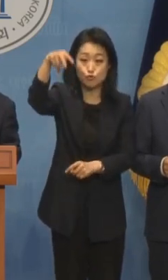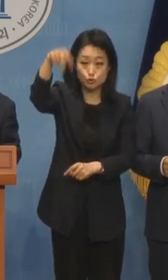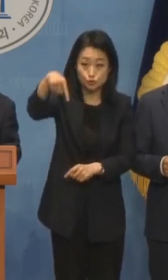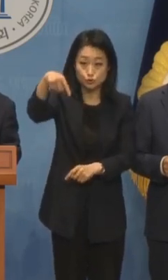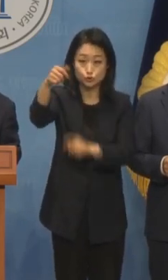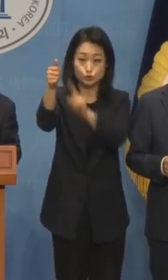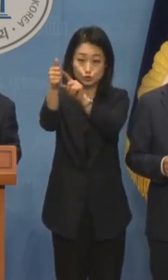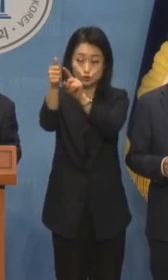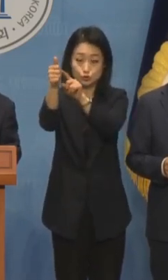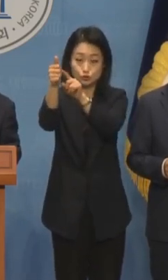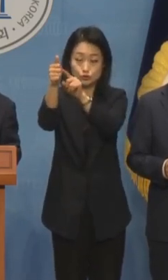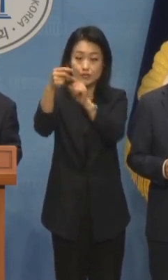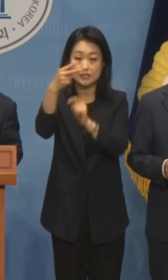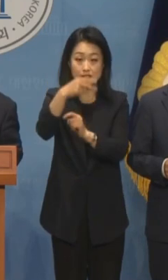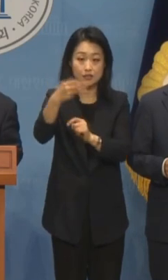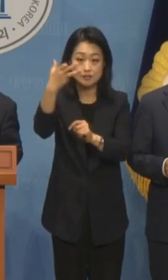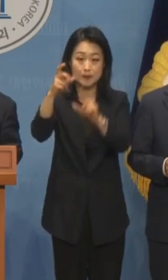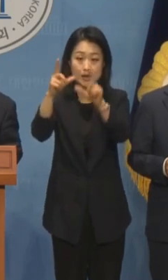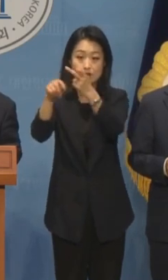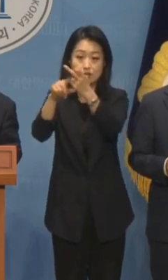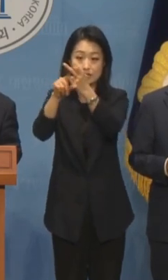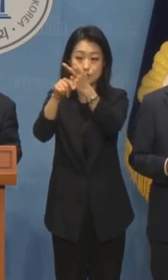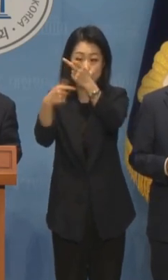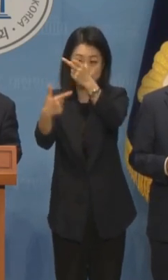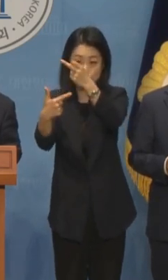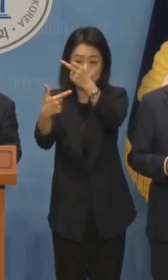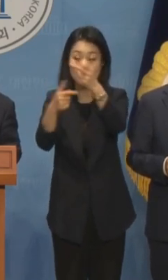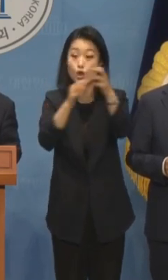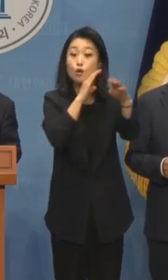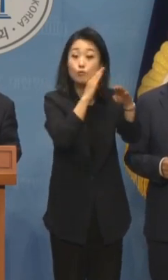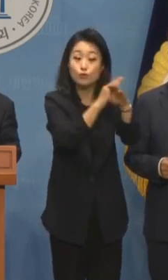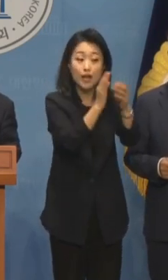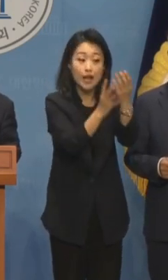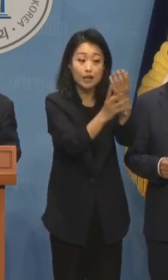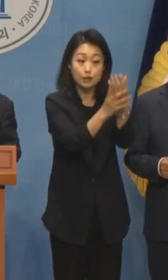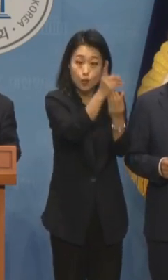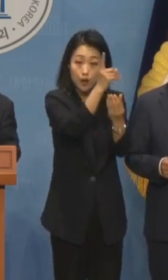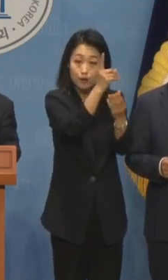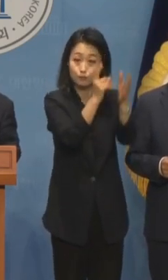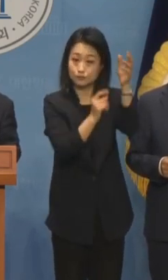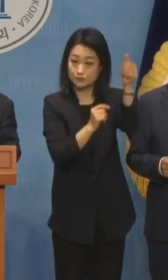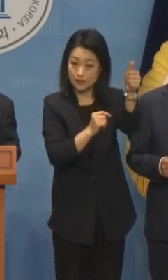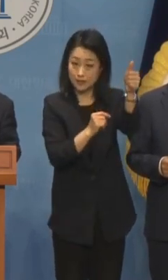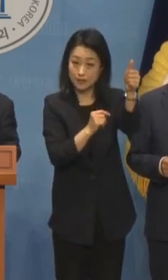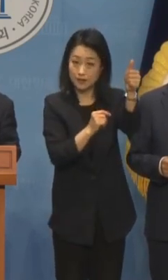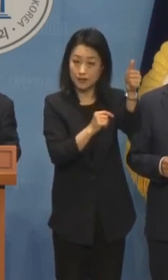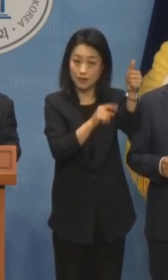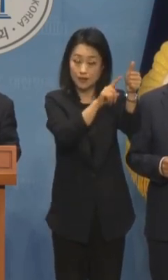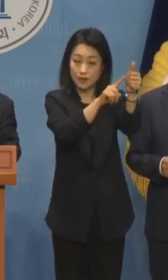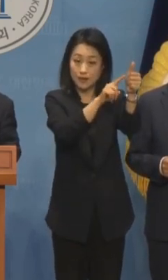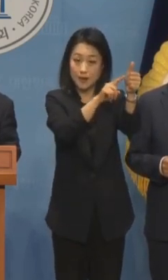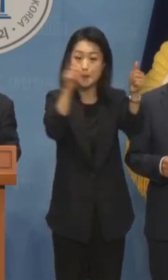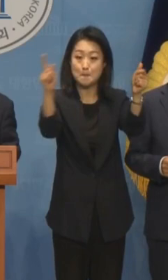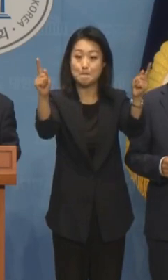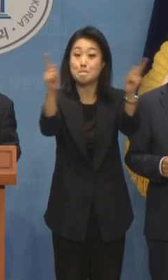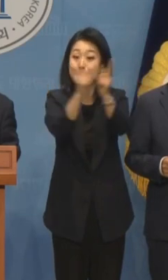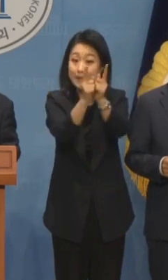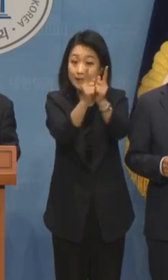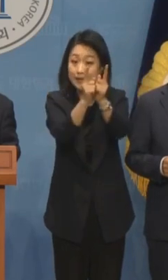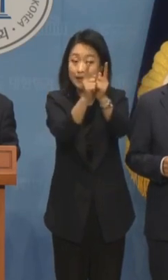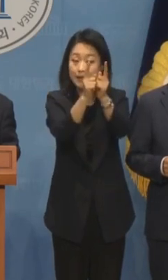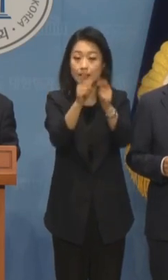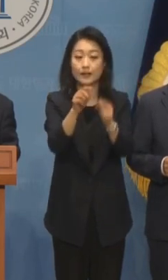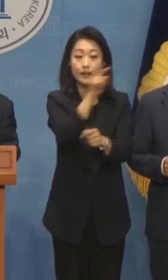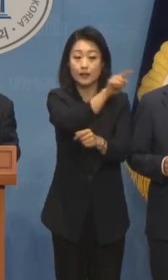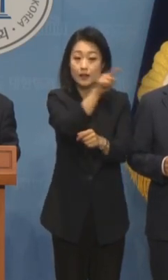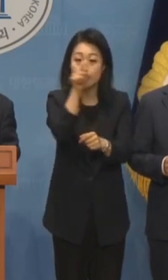2018년 12월 26일 북한의 김영철 통일전선부장을 초대소에서 만나 포괄적